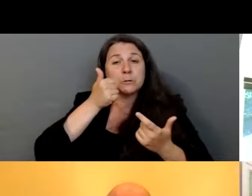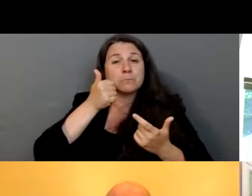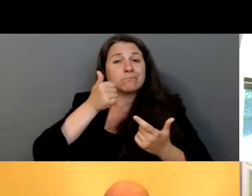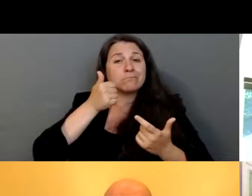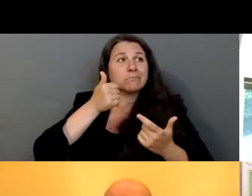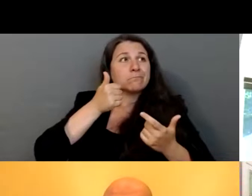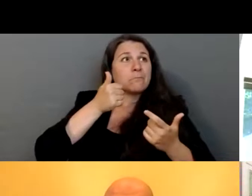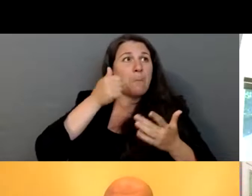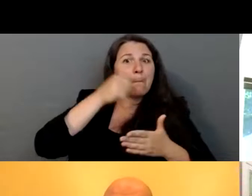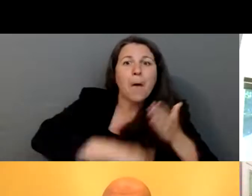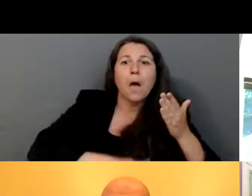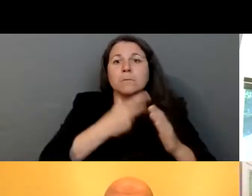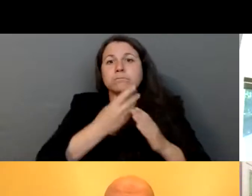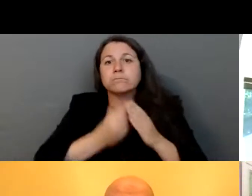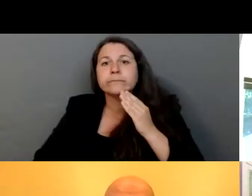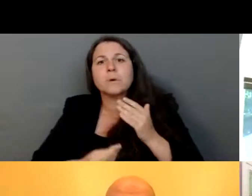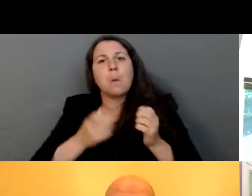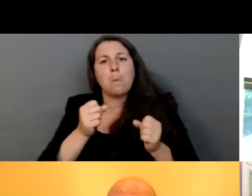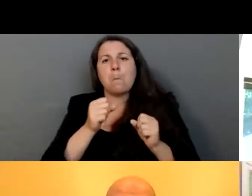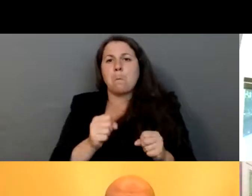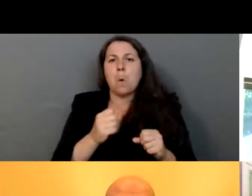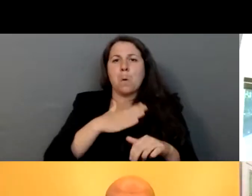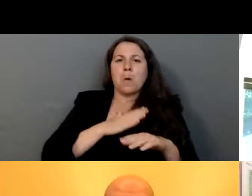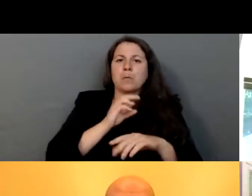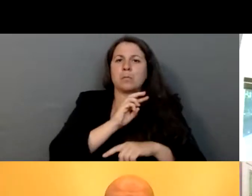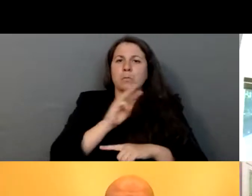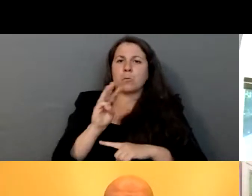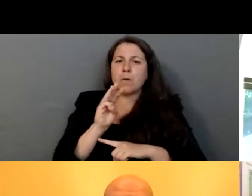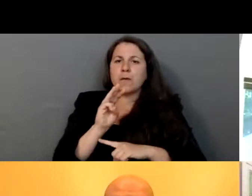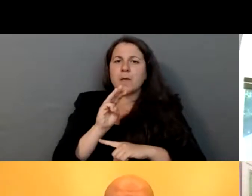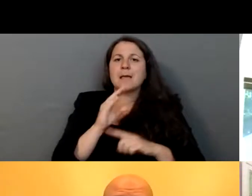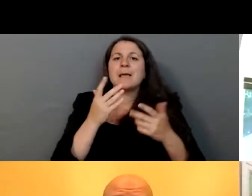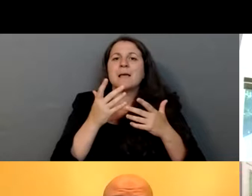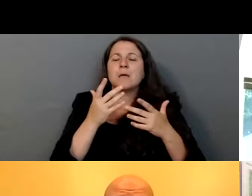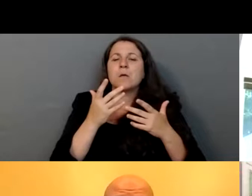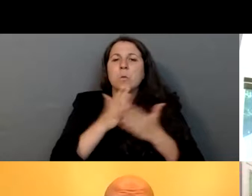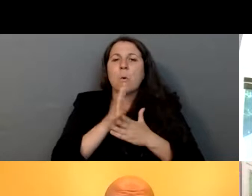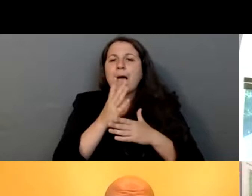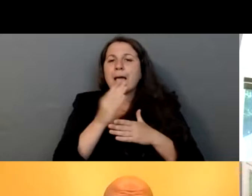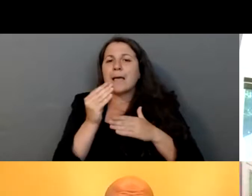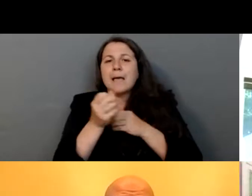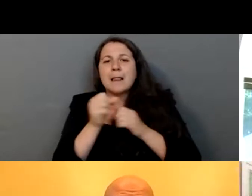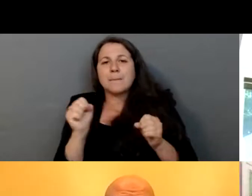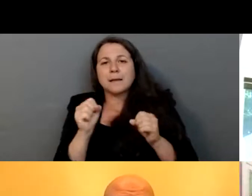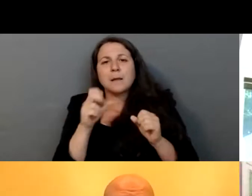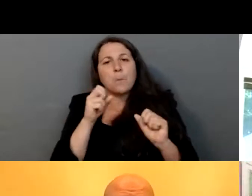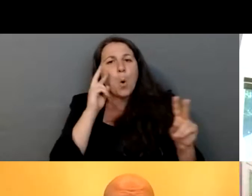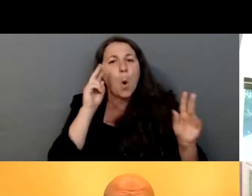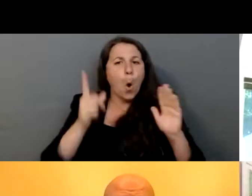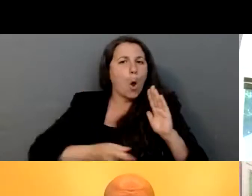le site de la Ligue des droits et libertés et aussi sur Facebook. Peut-être, Sébastien, voudriez-vous en deux, trois mots